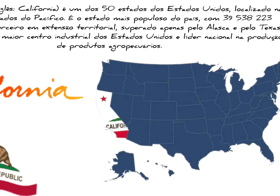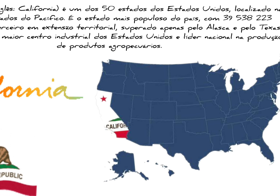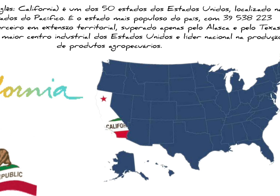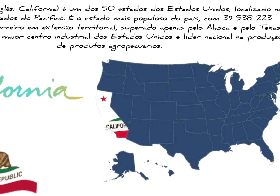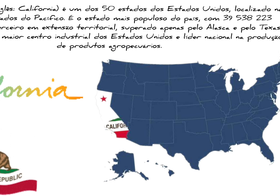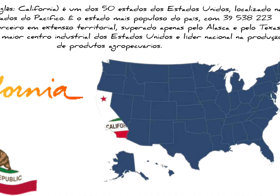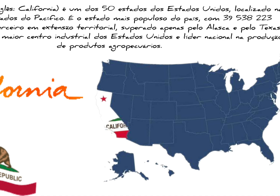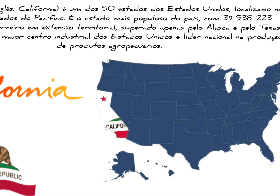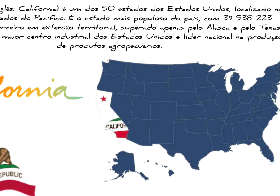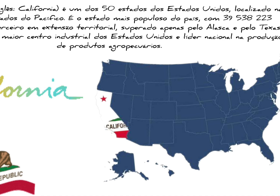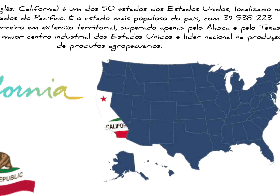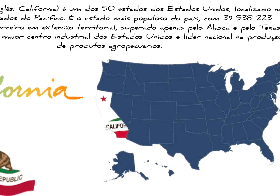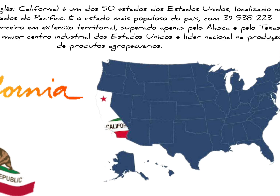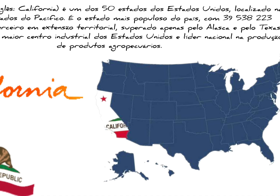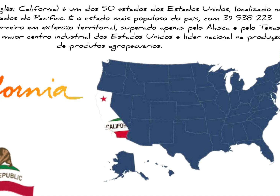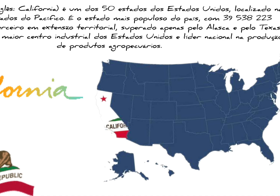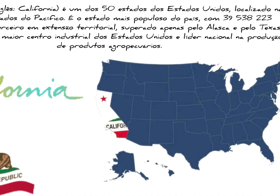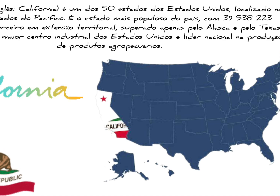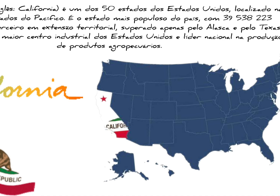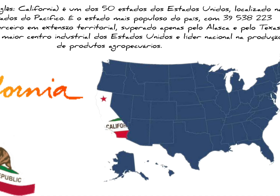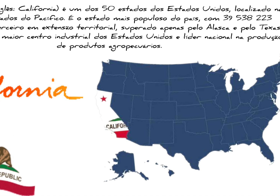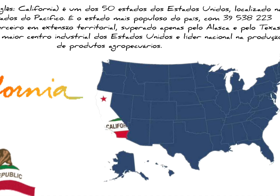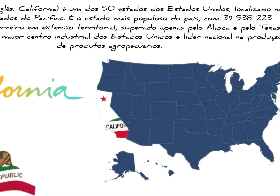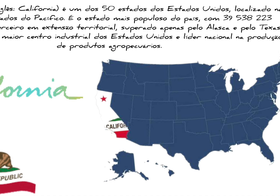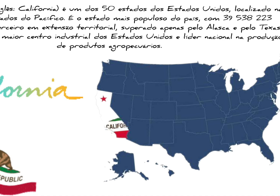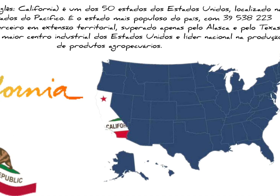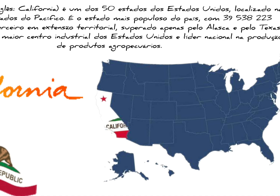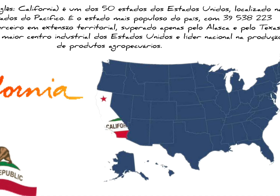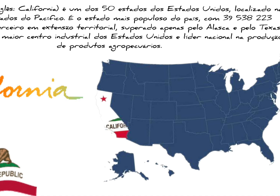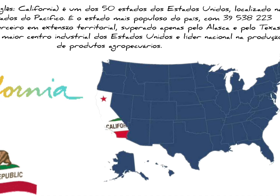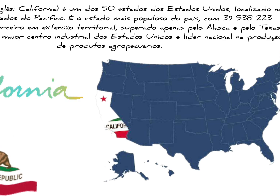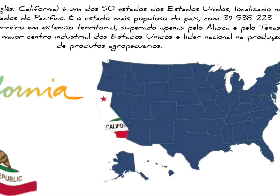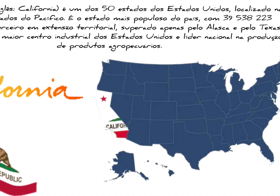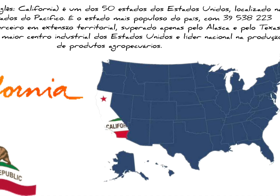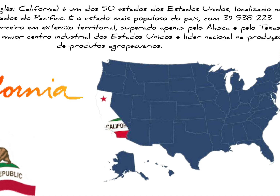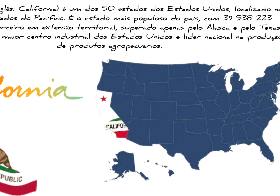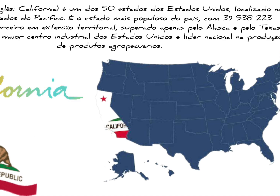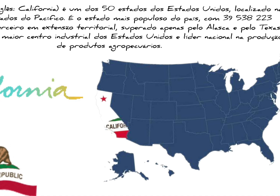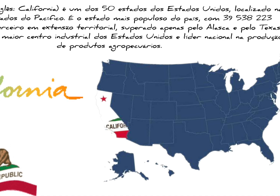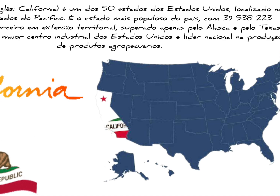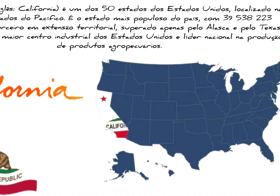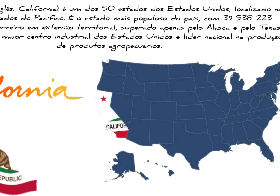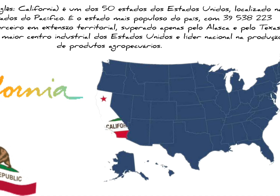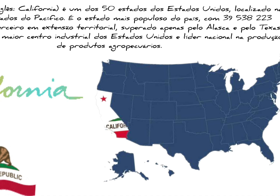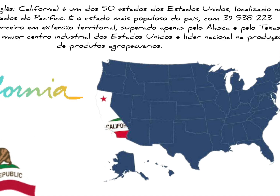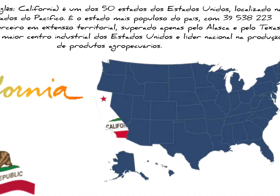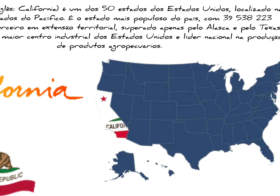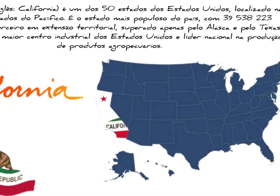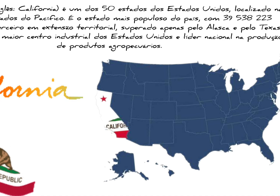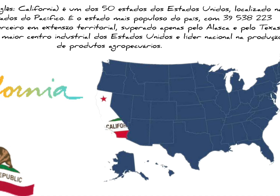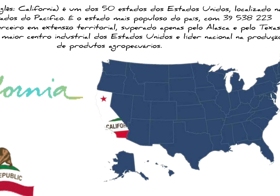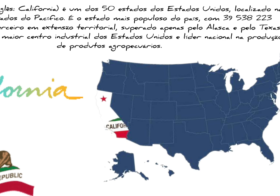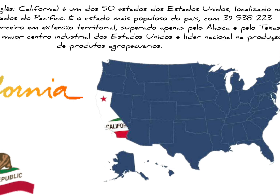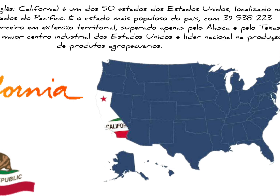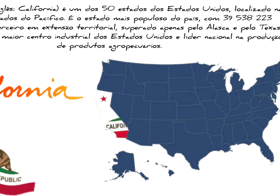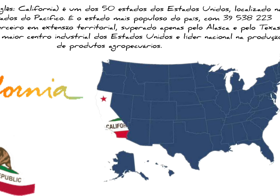habitantes, e o terceiro em extensão territorial, superado apenas pelo Alasca e pelo Texas.